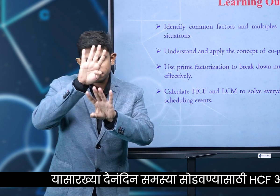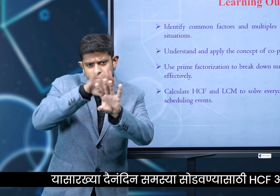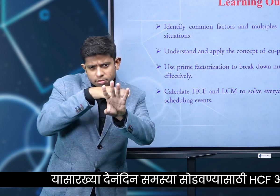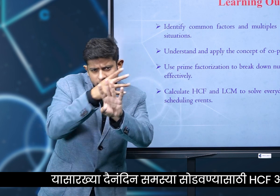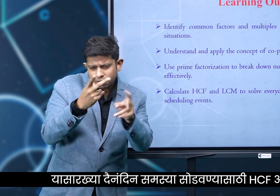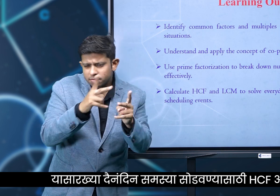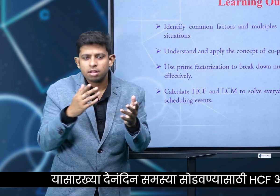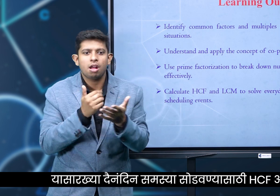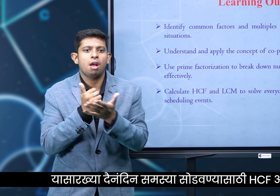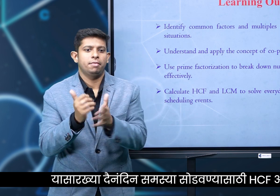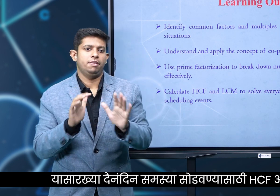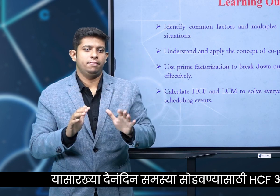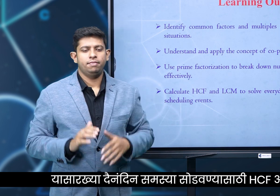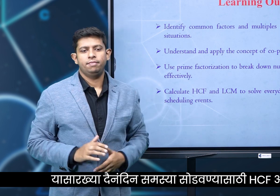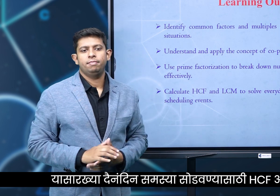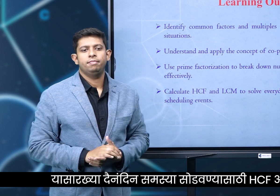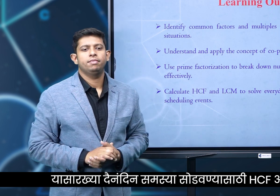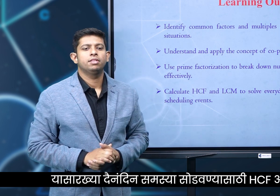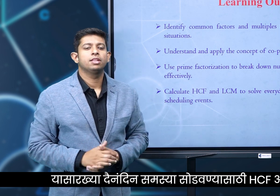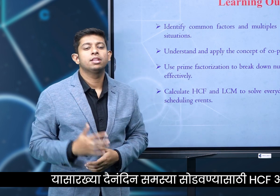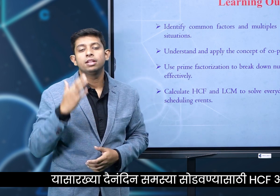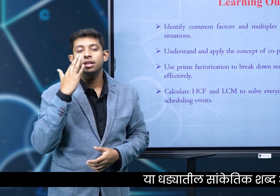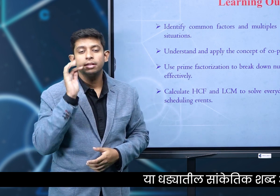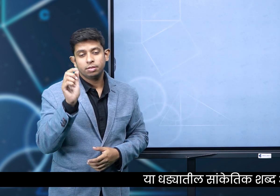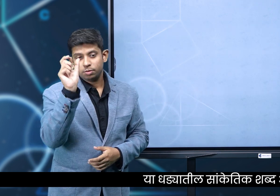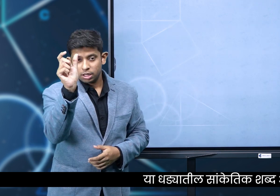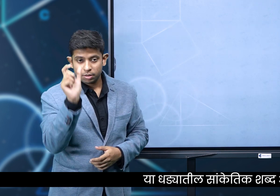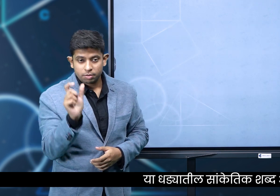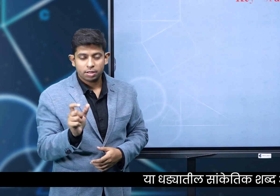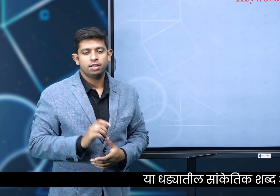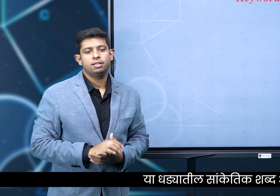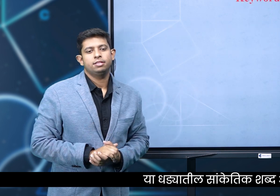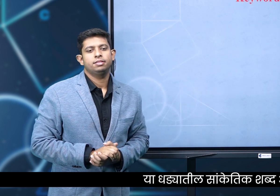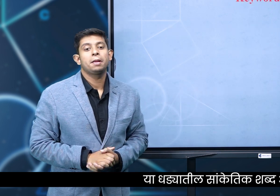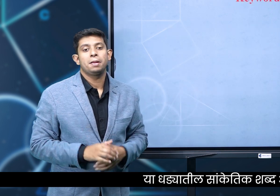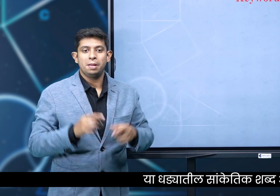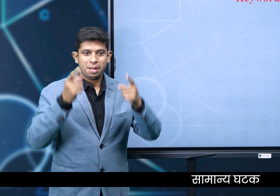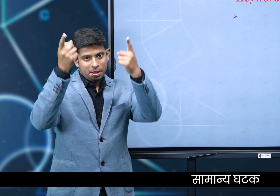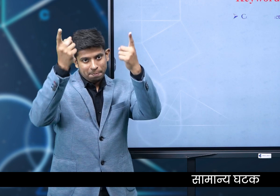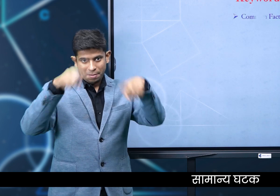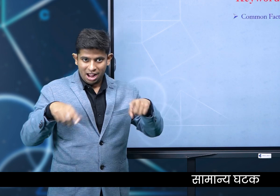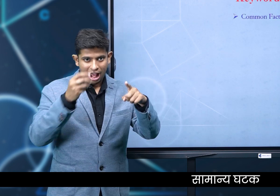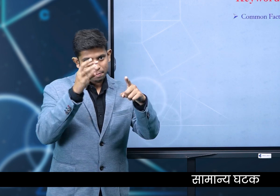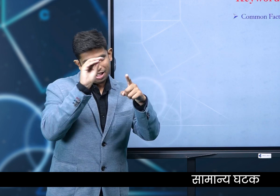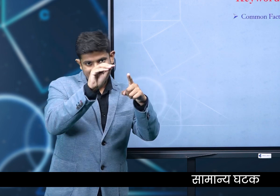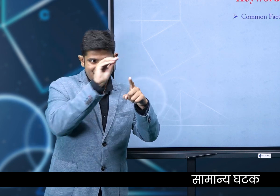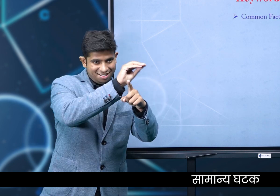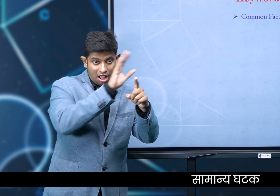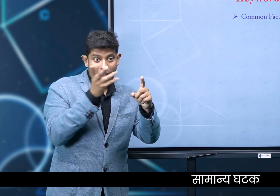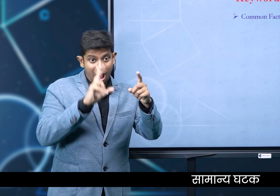HCF आणि LCM ची गणना करा. या धड्यातील सांकेतिक शब्द आहेत सामान्य घटक,